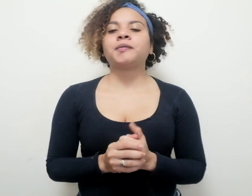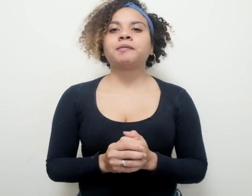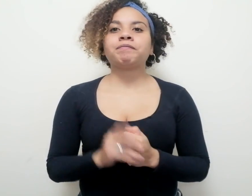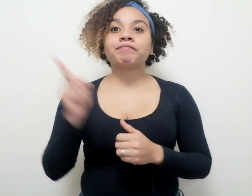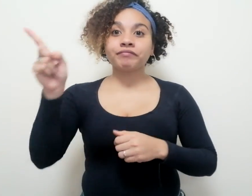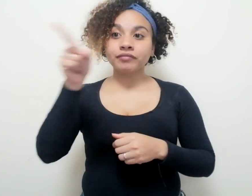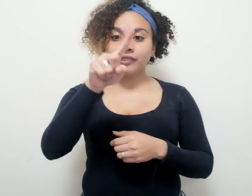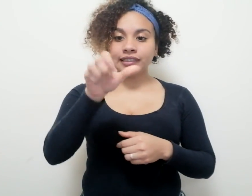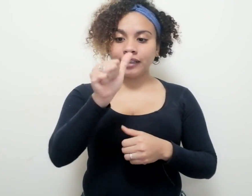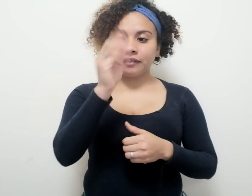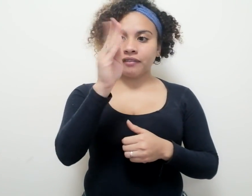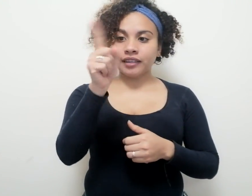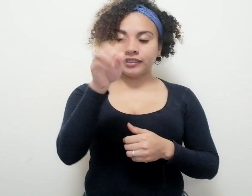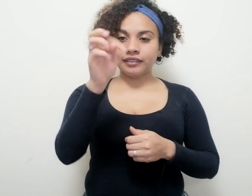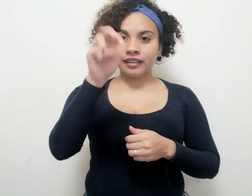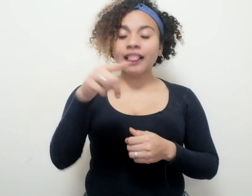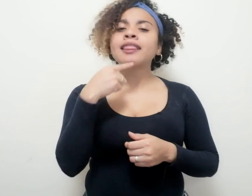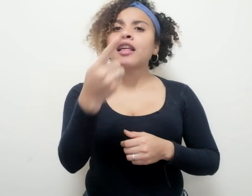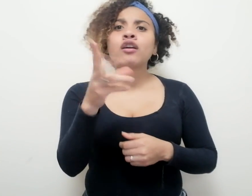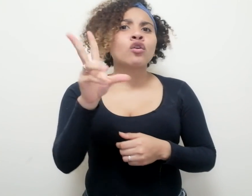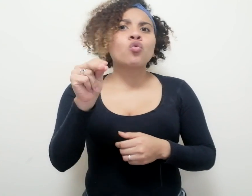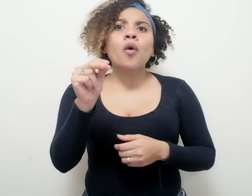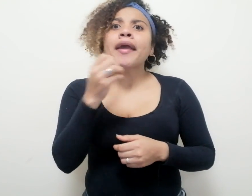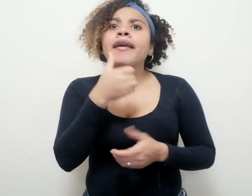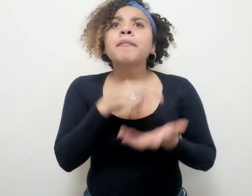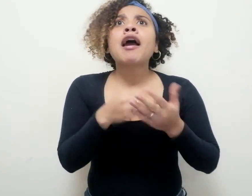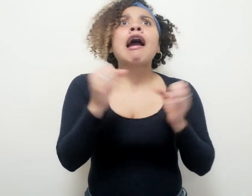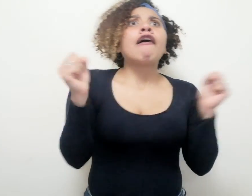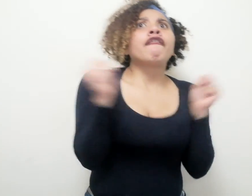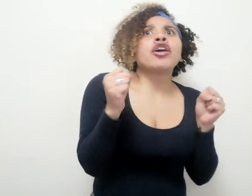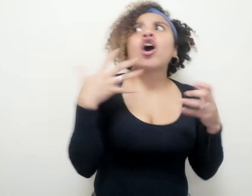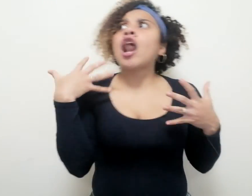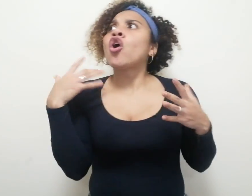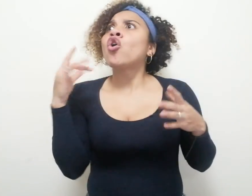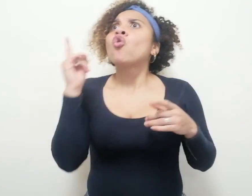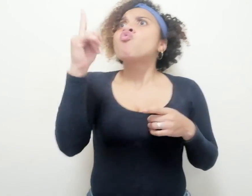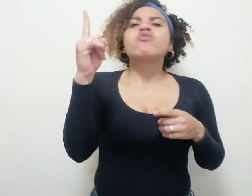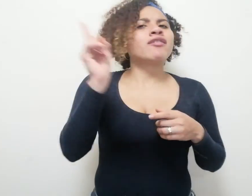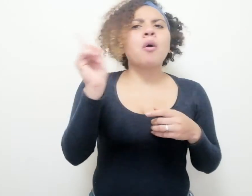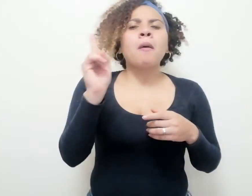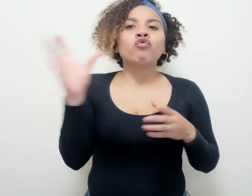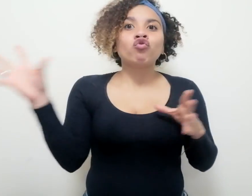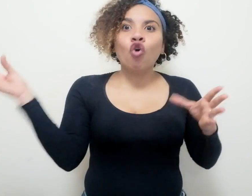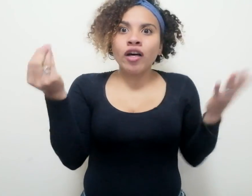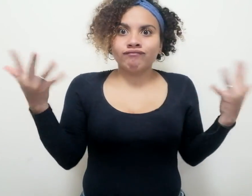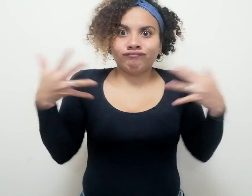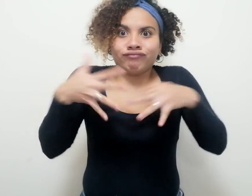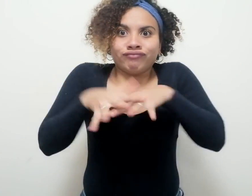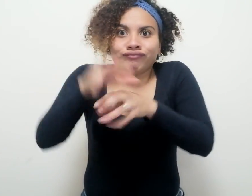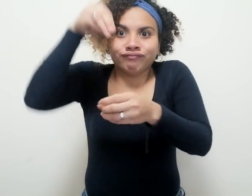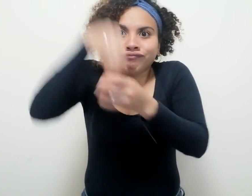Sebastián Giovanni dice que no hay estaciones y sin embargo todas implosionan en la ciudad.